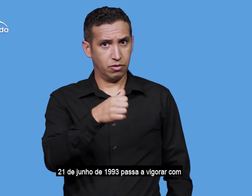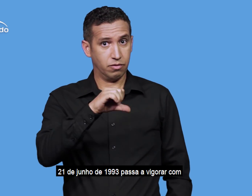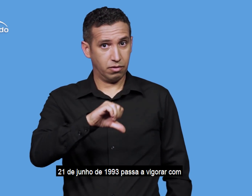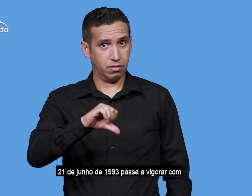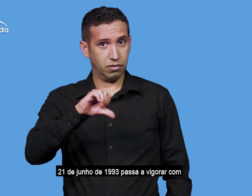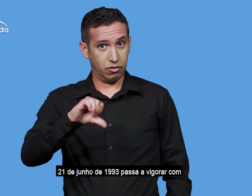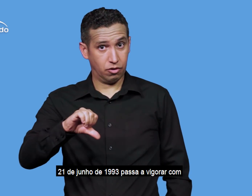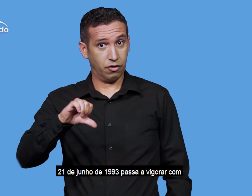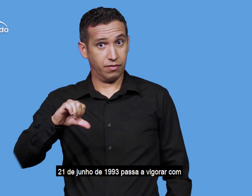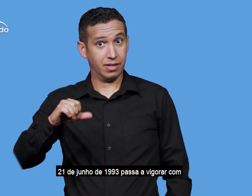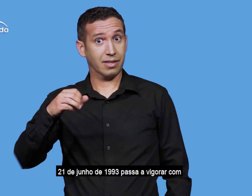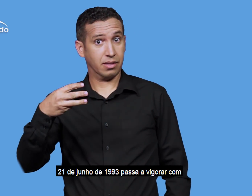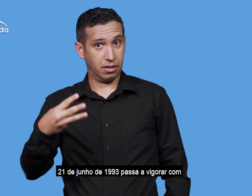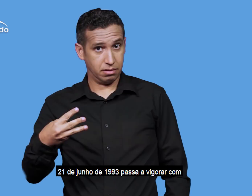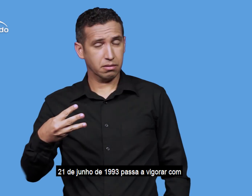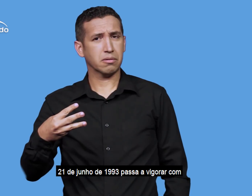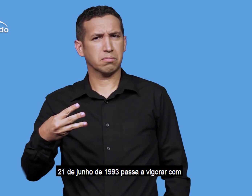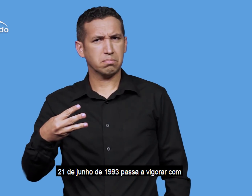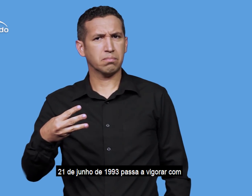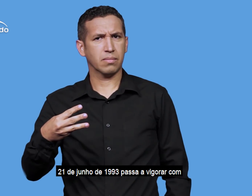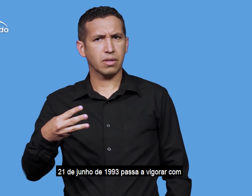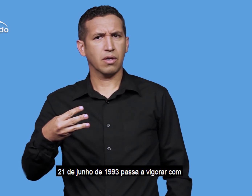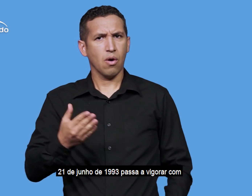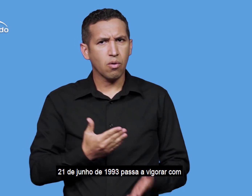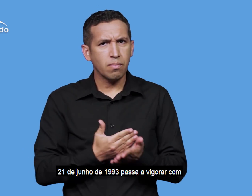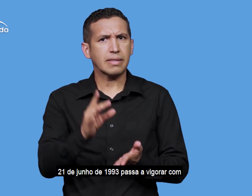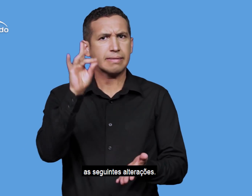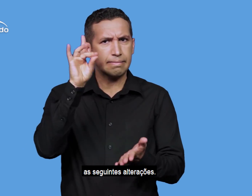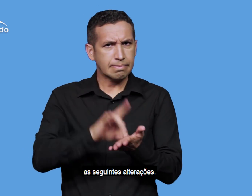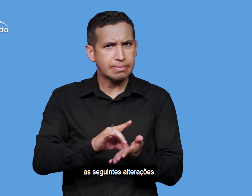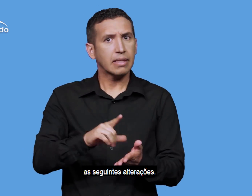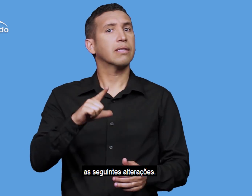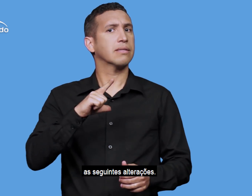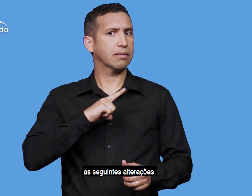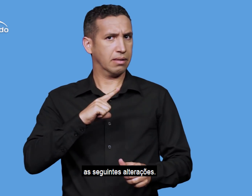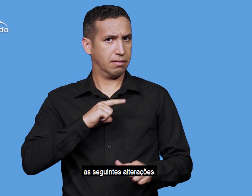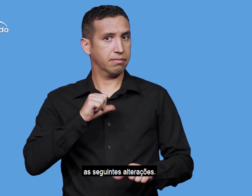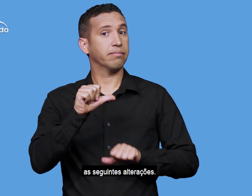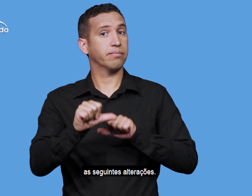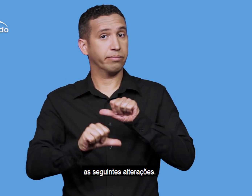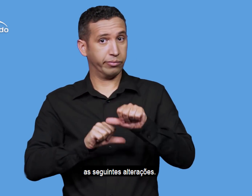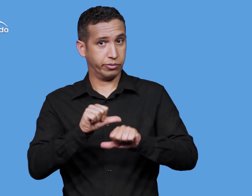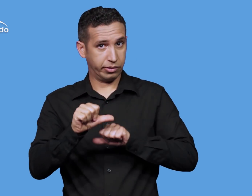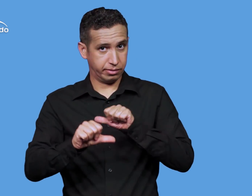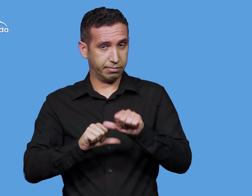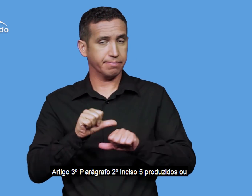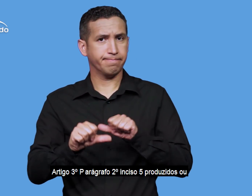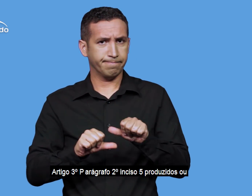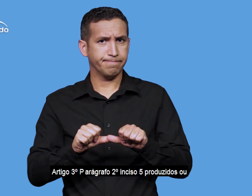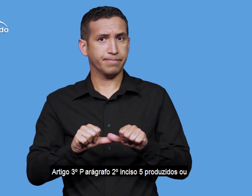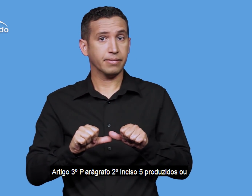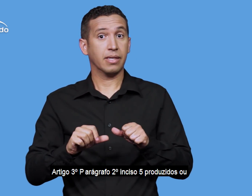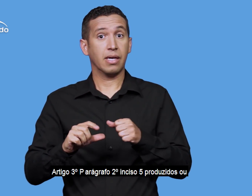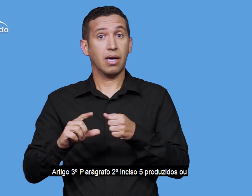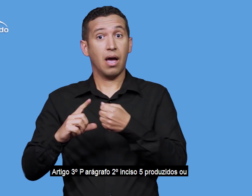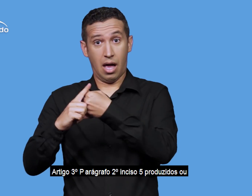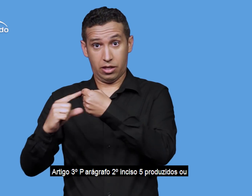1993 passa a vigorar com as seguintes alterações artigo 3º parágrafo